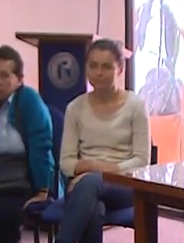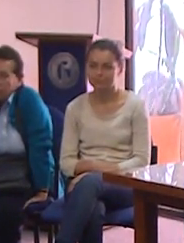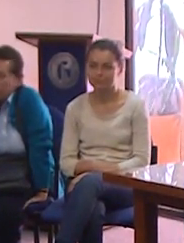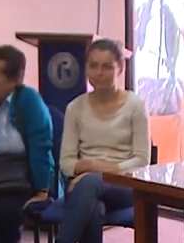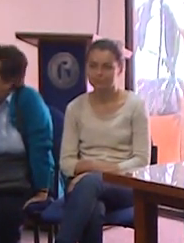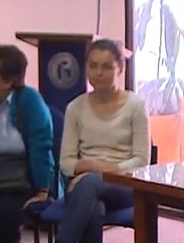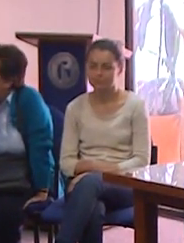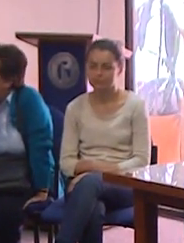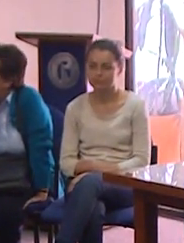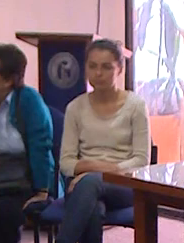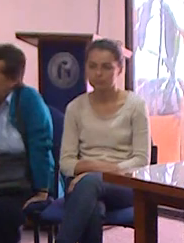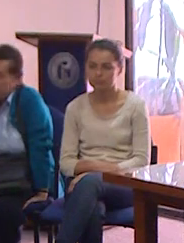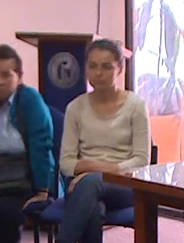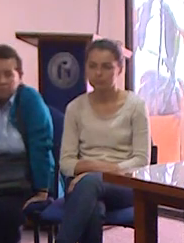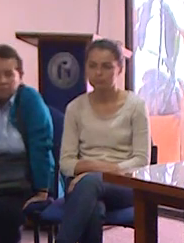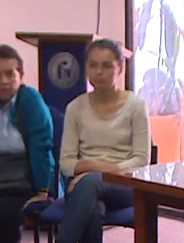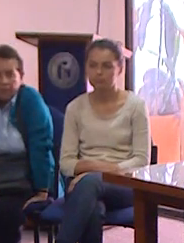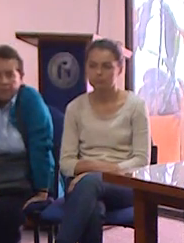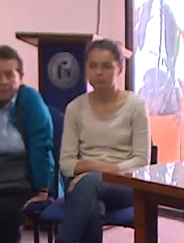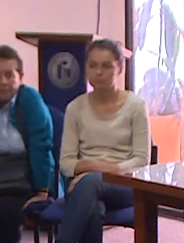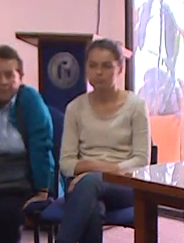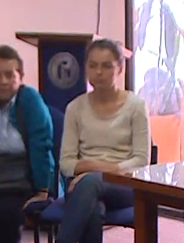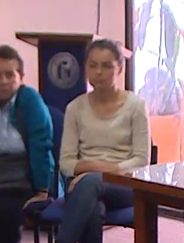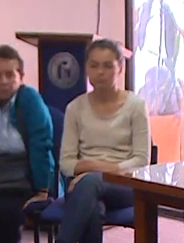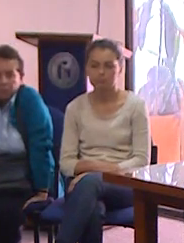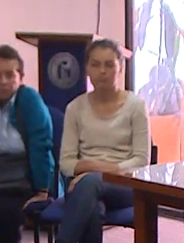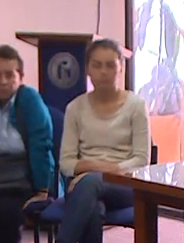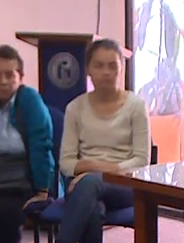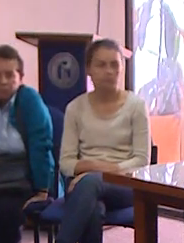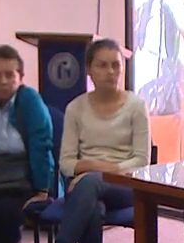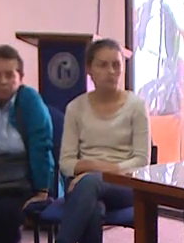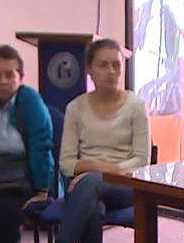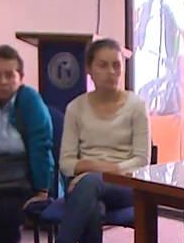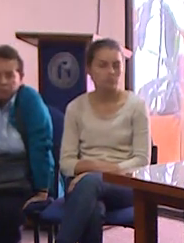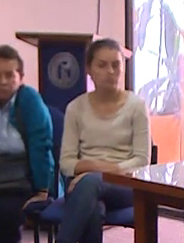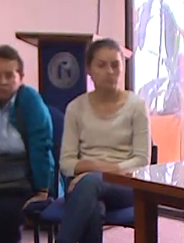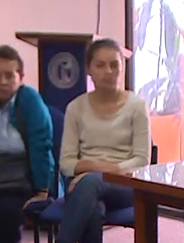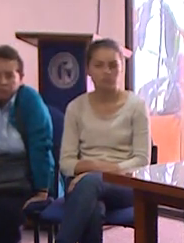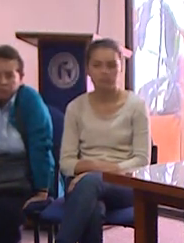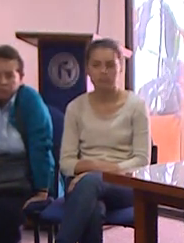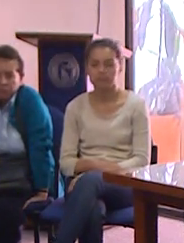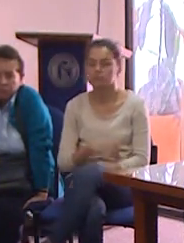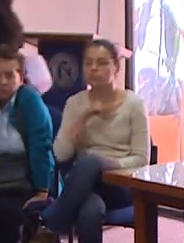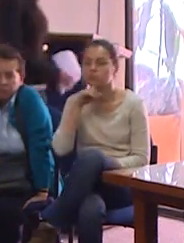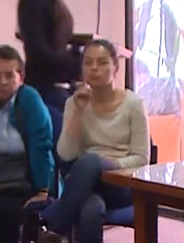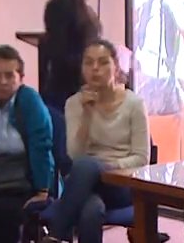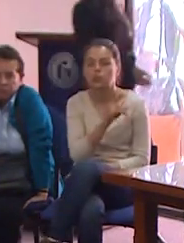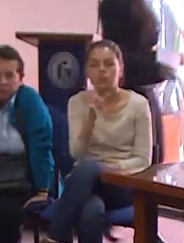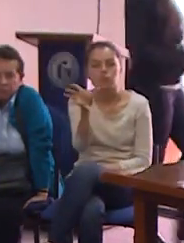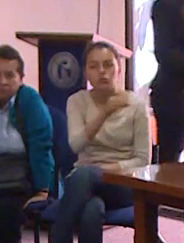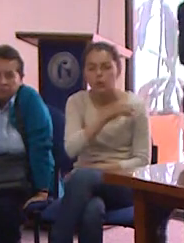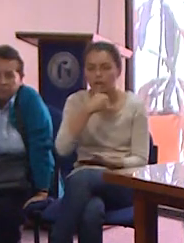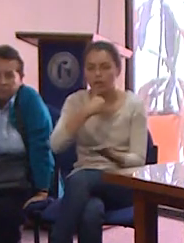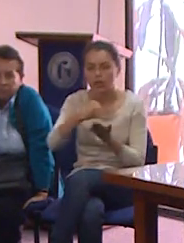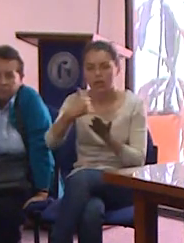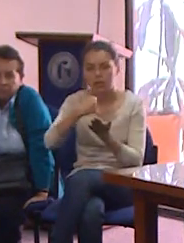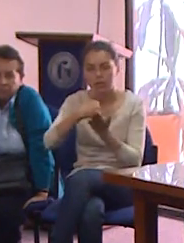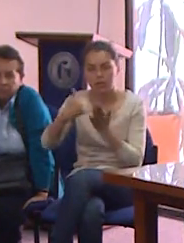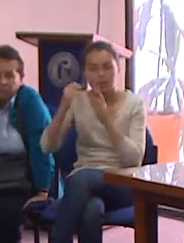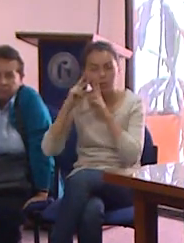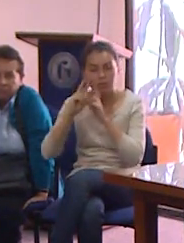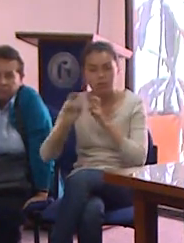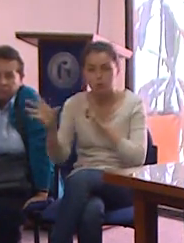primero la pregunta y después la propuesta. La pregunta es si todas las líneas de investigación tienen el espacio de